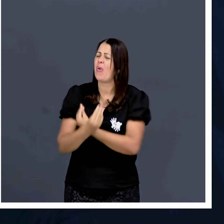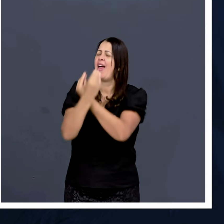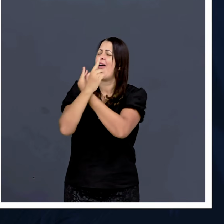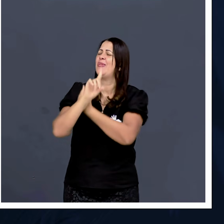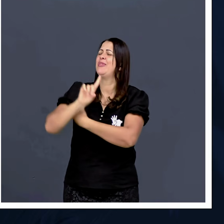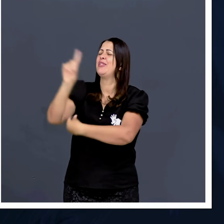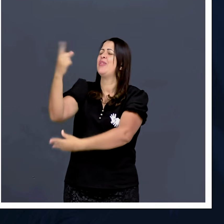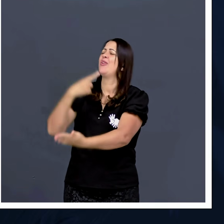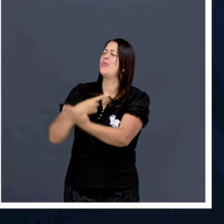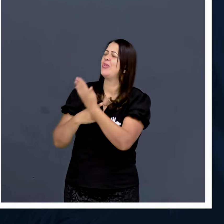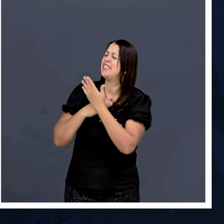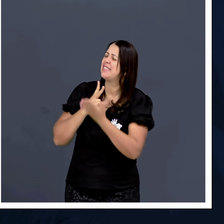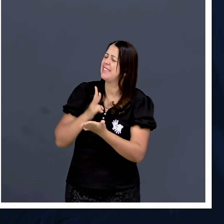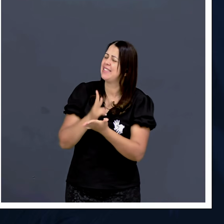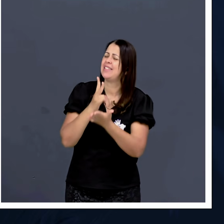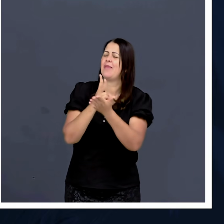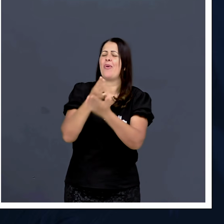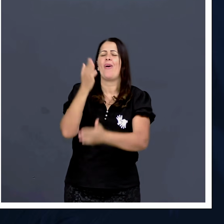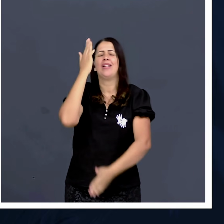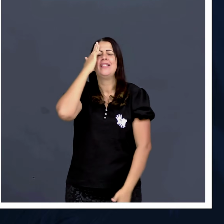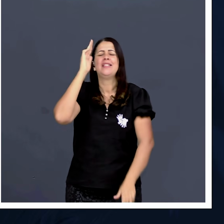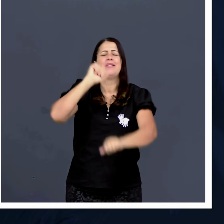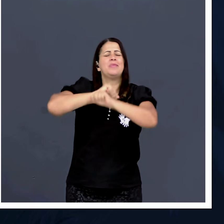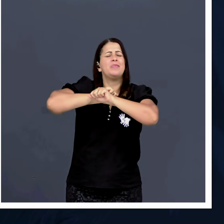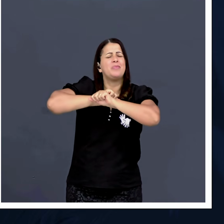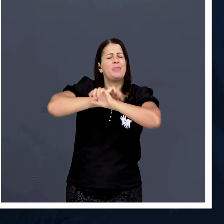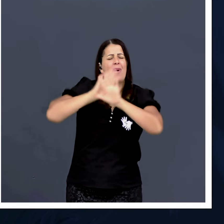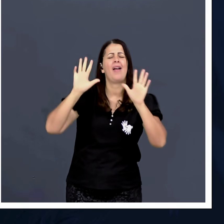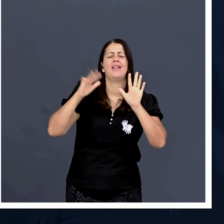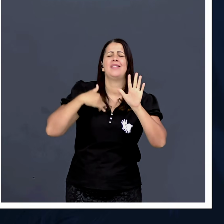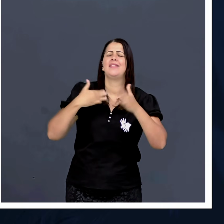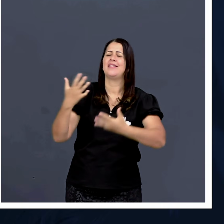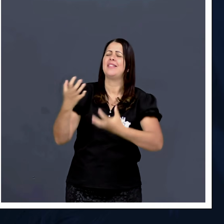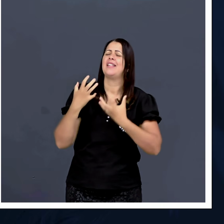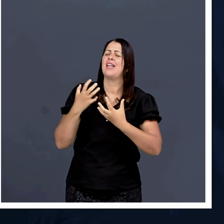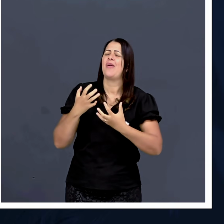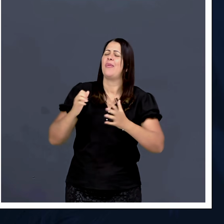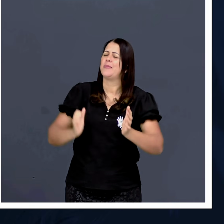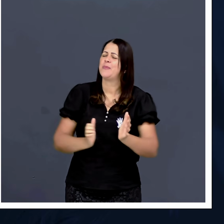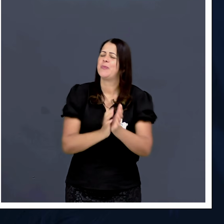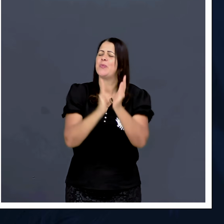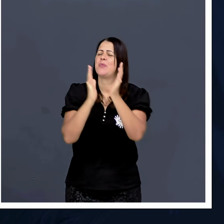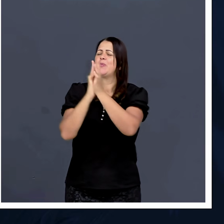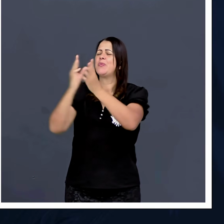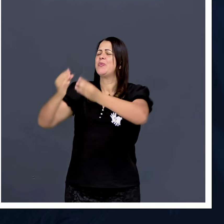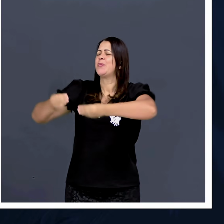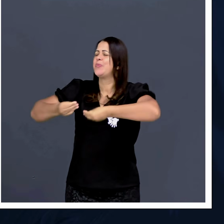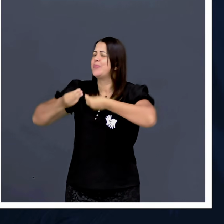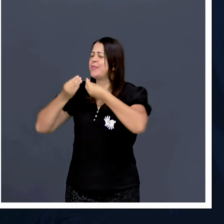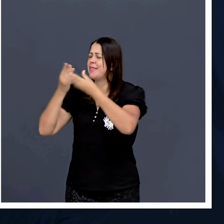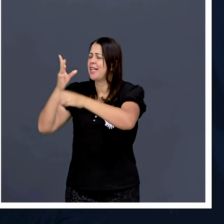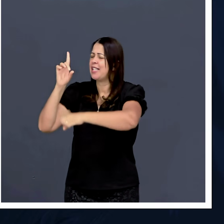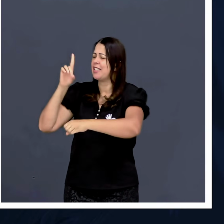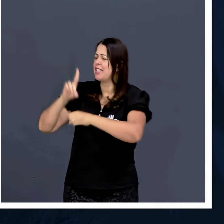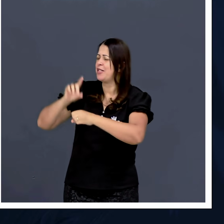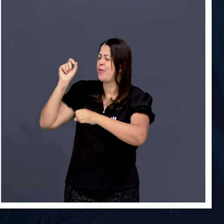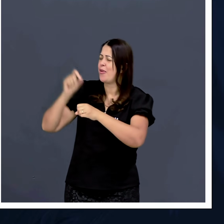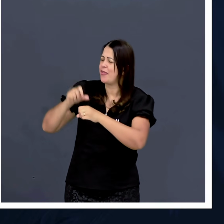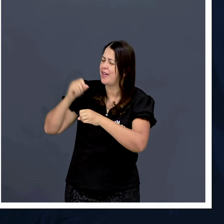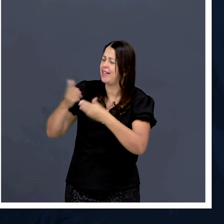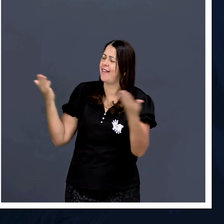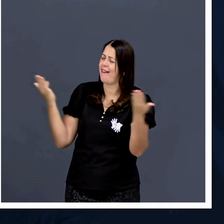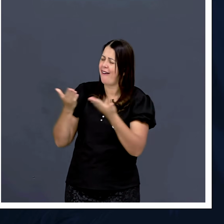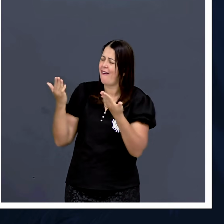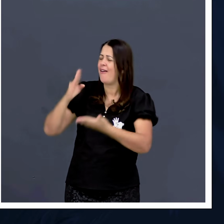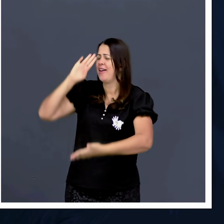provê. E com esse entendimento, Pai, nós queremos continuar Te adorando, entregando sim o nosso dízimos e ofertando,